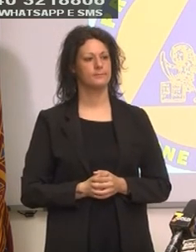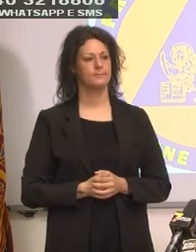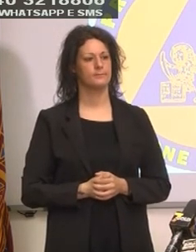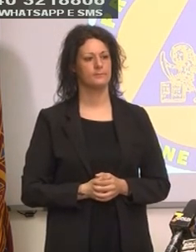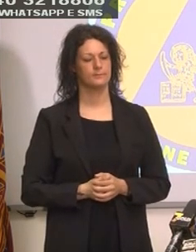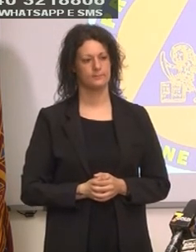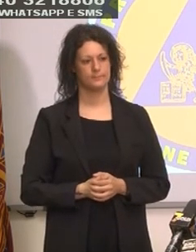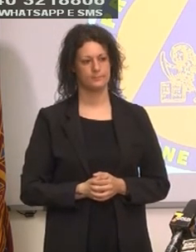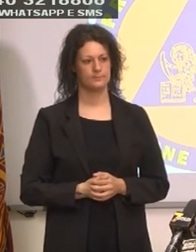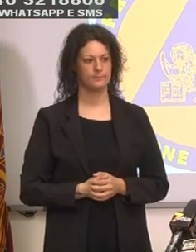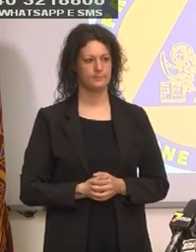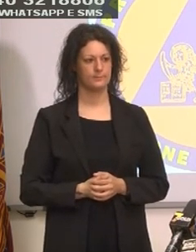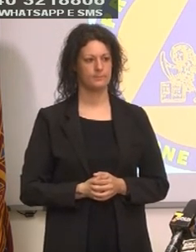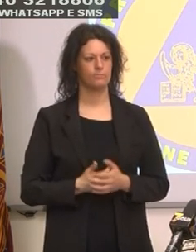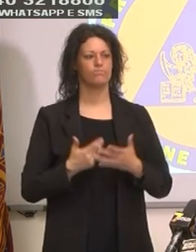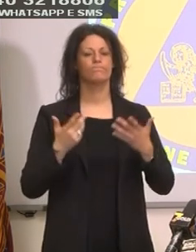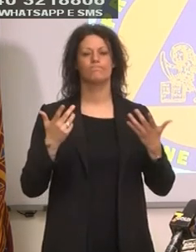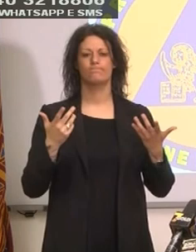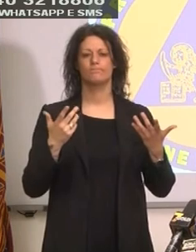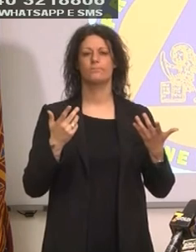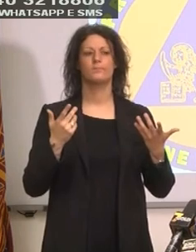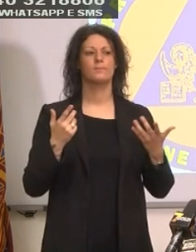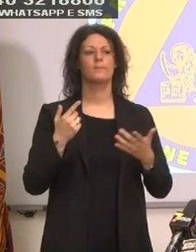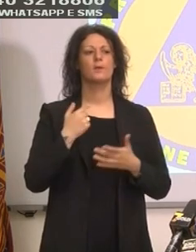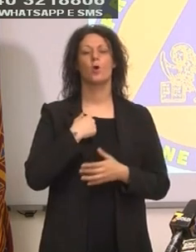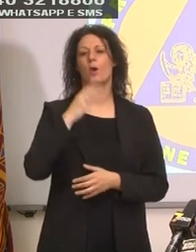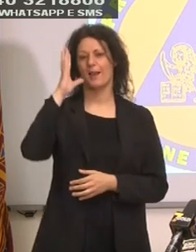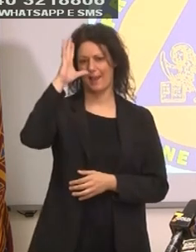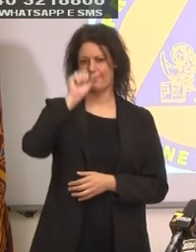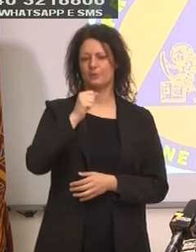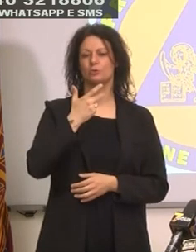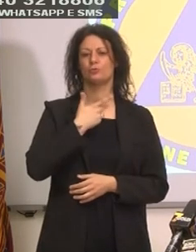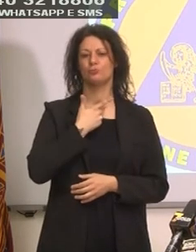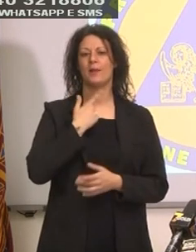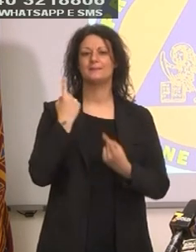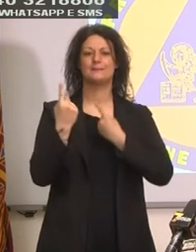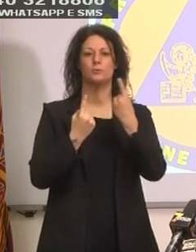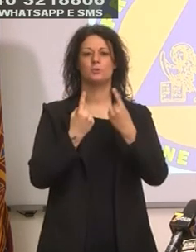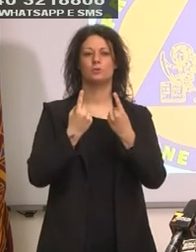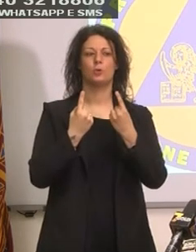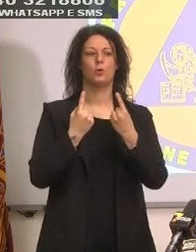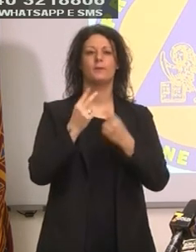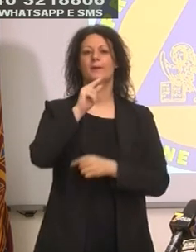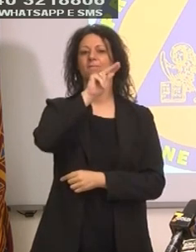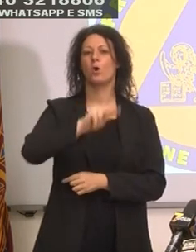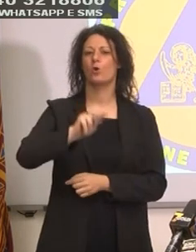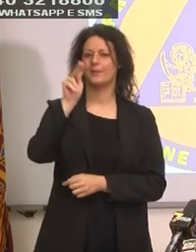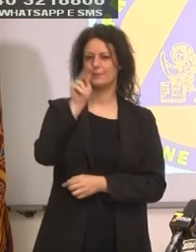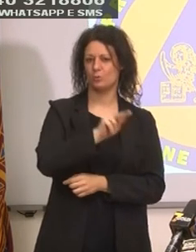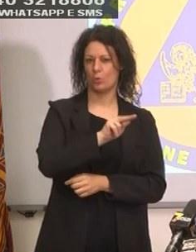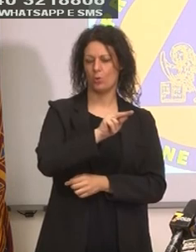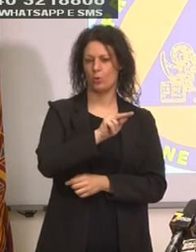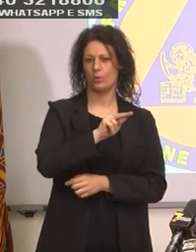allora comprendo che c'è questo problema del voto che incombe, non è stato sciolto,